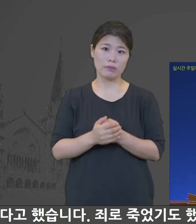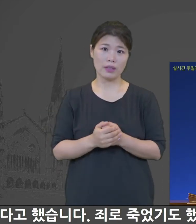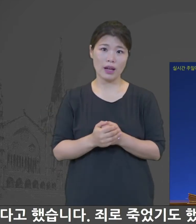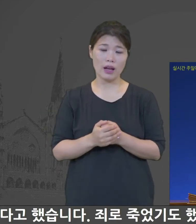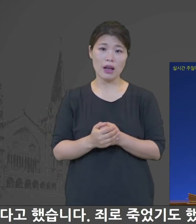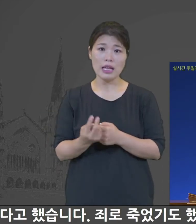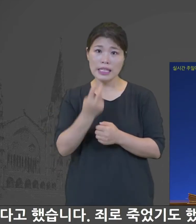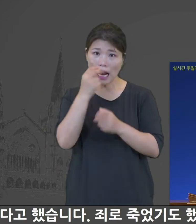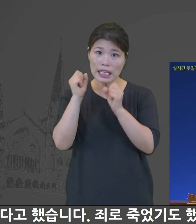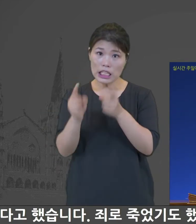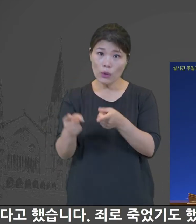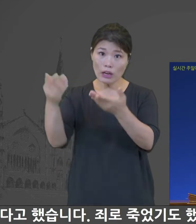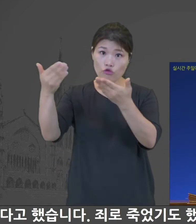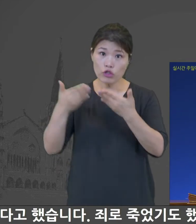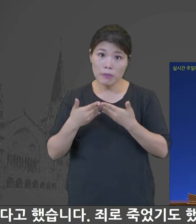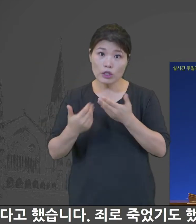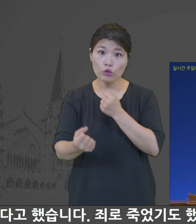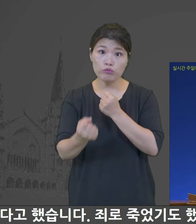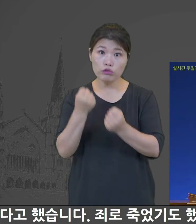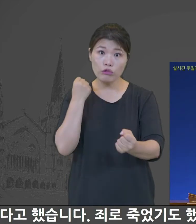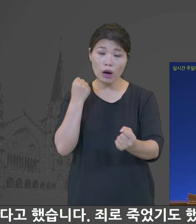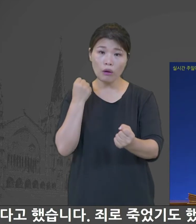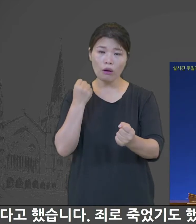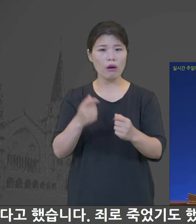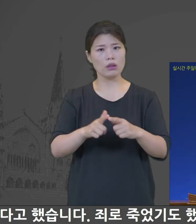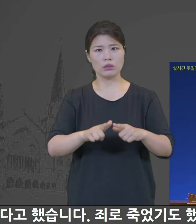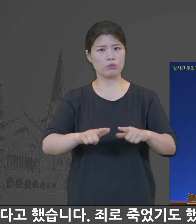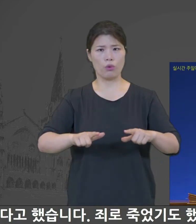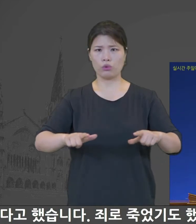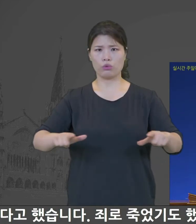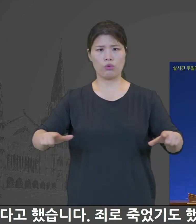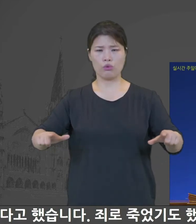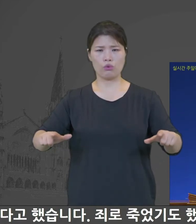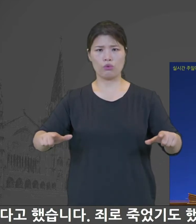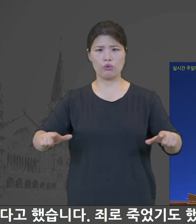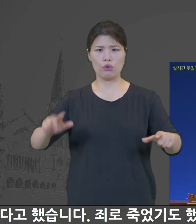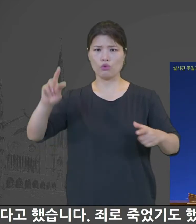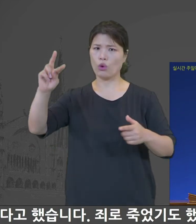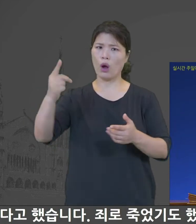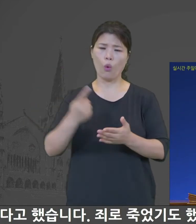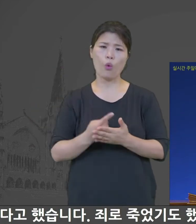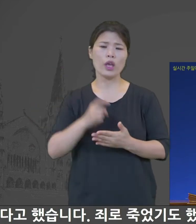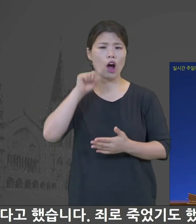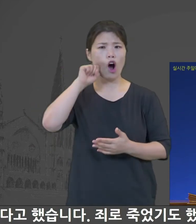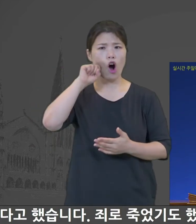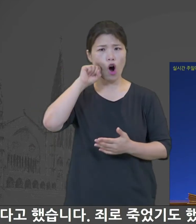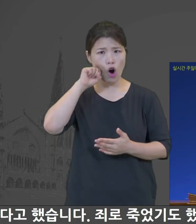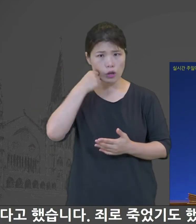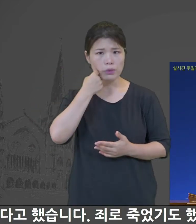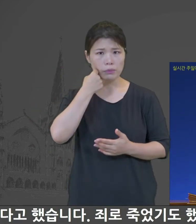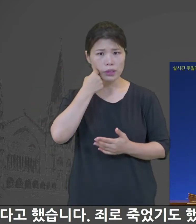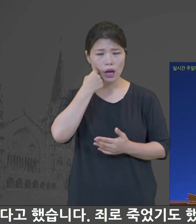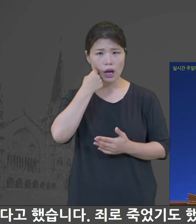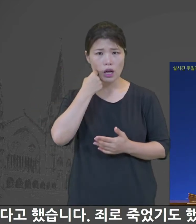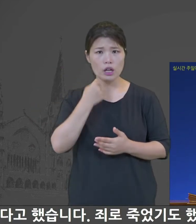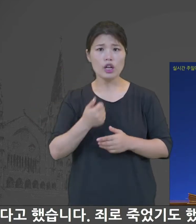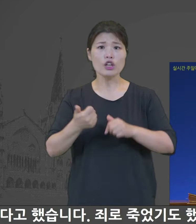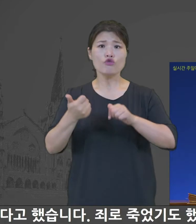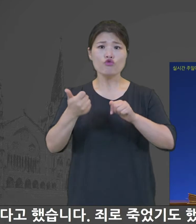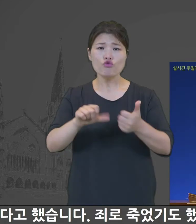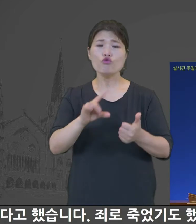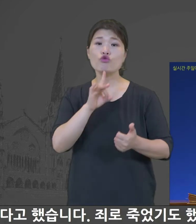있음에도 불구하고 정상적인 상태로는 돌아올 것 같지 않은, 그렇기 때문에 죽을 수밖에 없는, 이렇게 표현하는